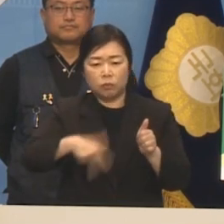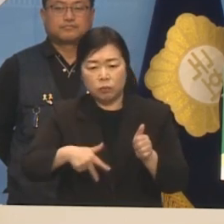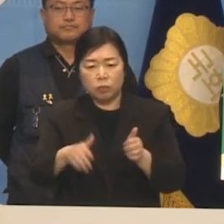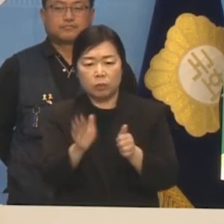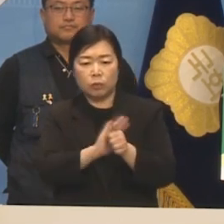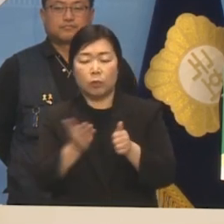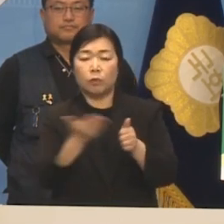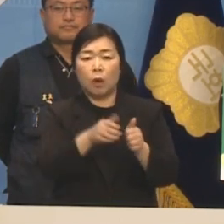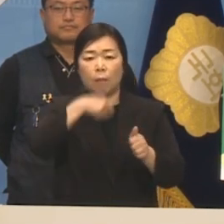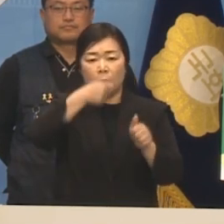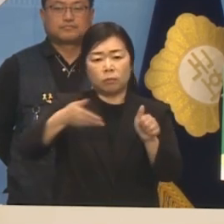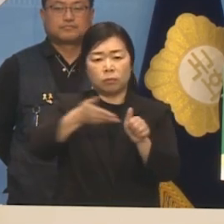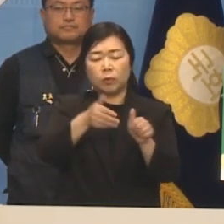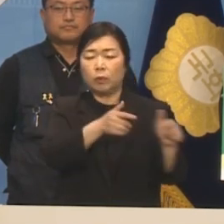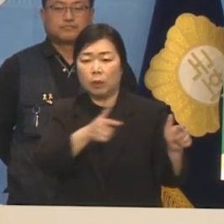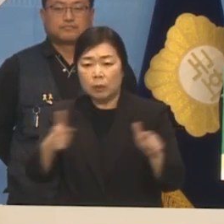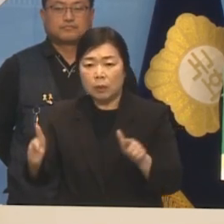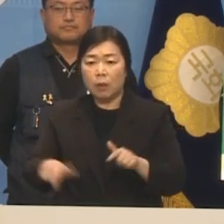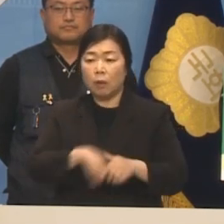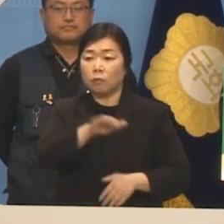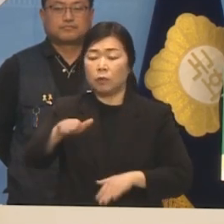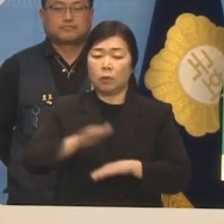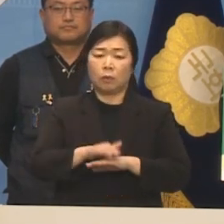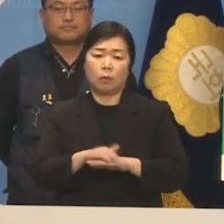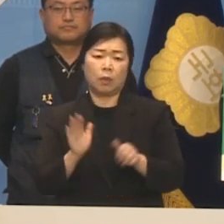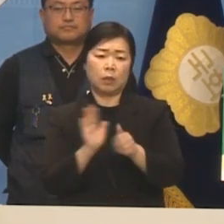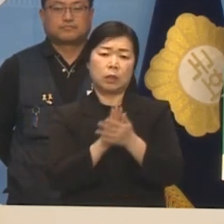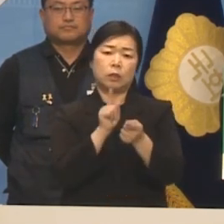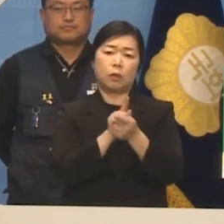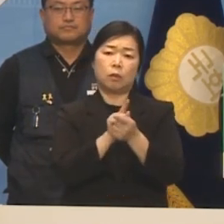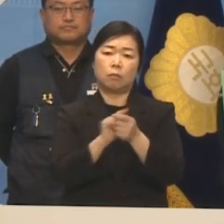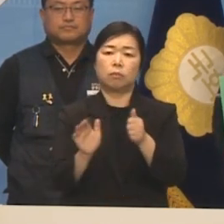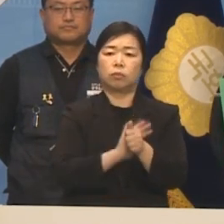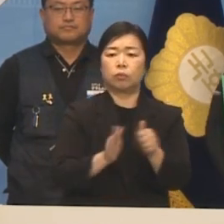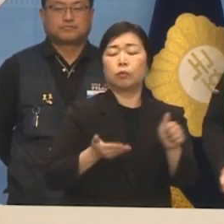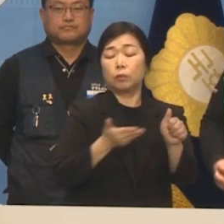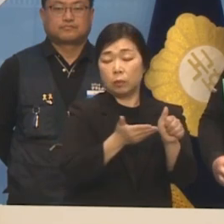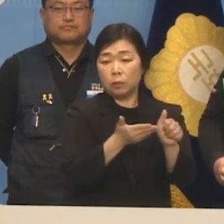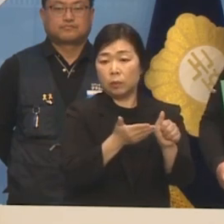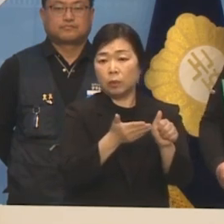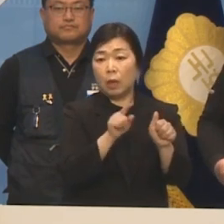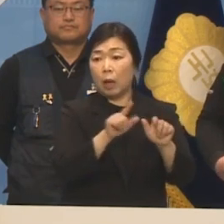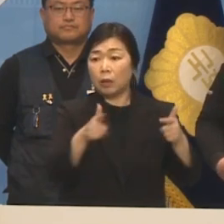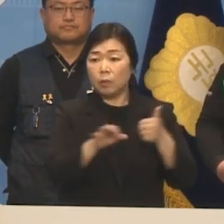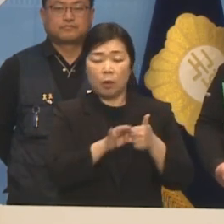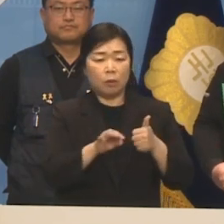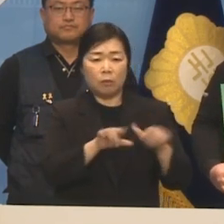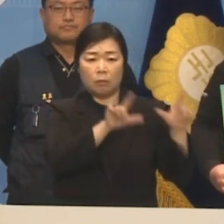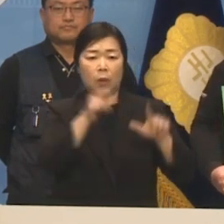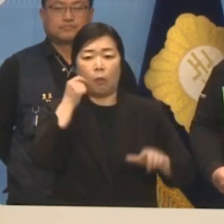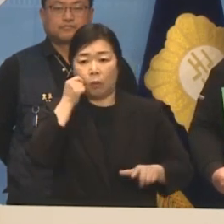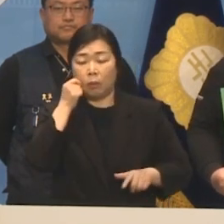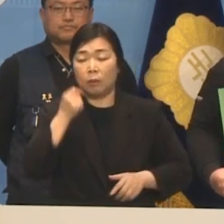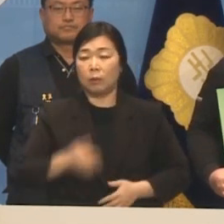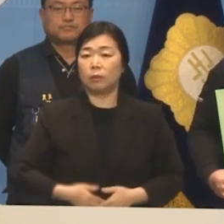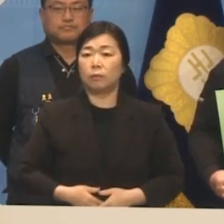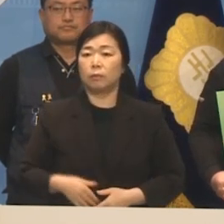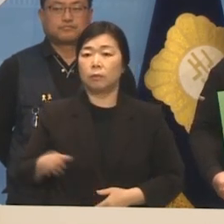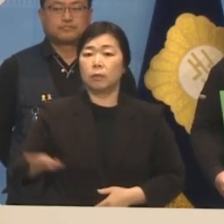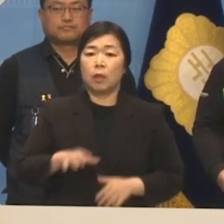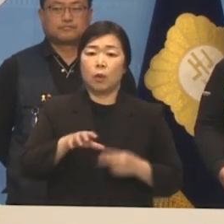식사 수발까지 저희들의 손이 안 가면 어르신들의 일상이 이루어지지 않습니다. 저희 요양보호사